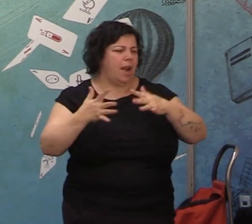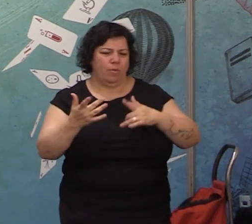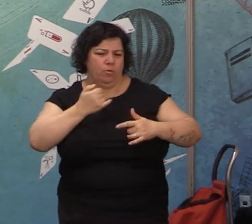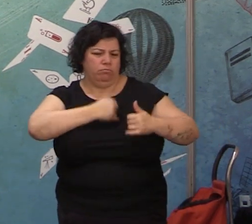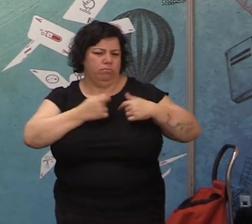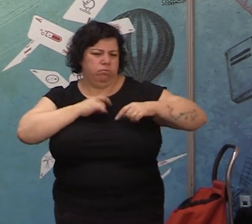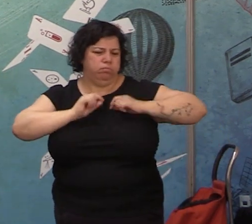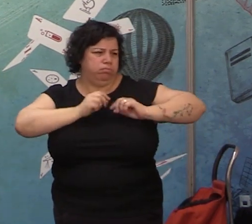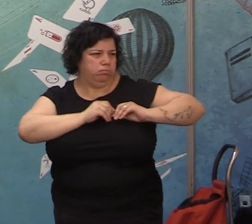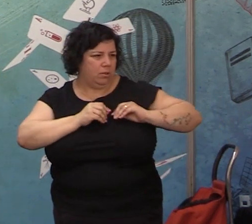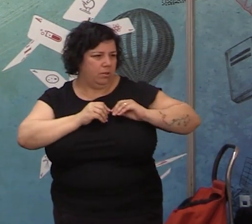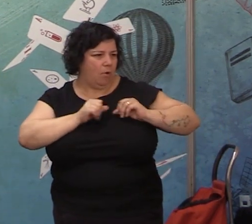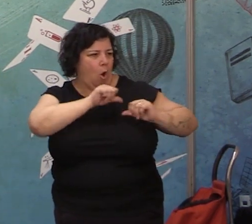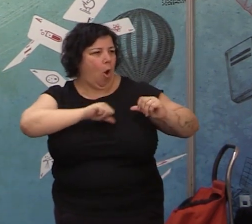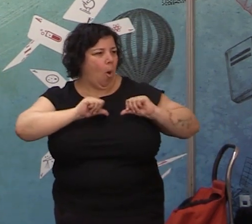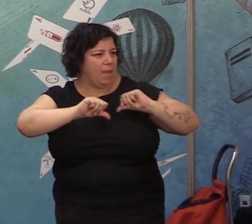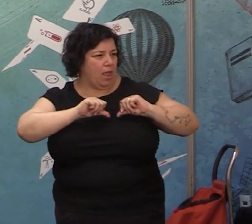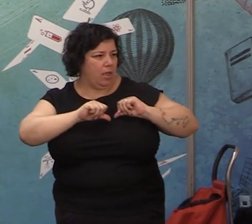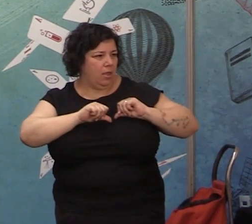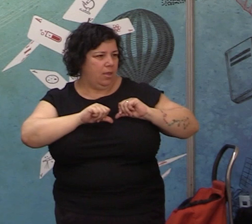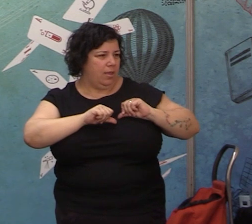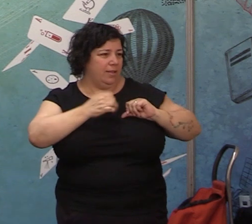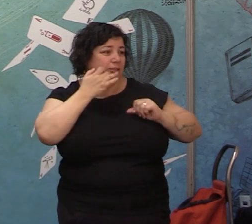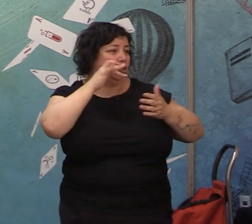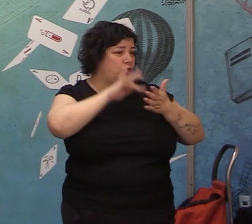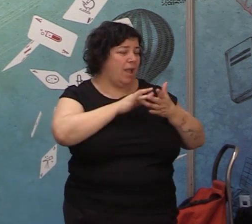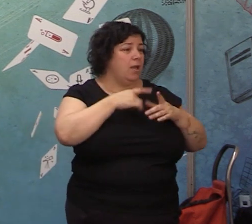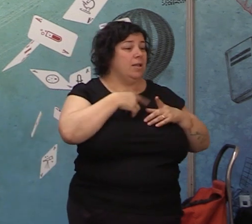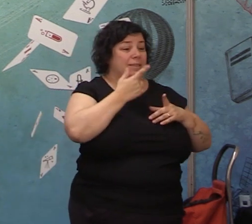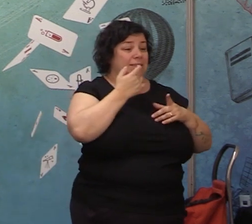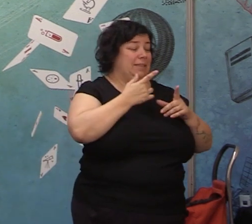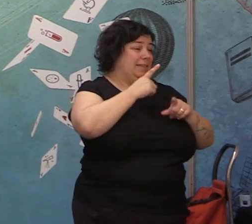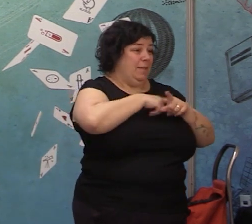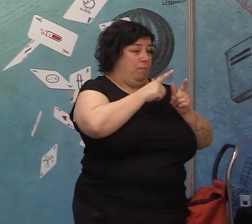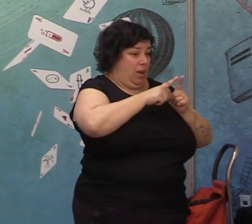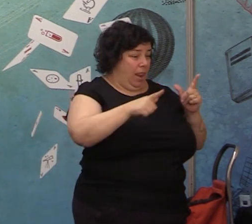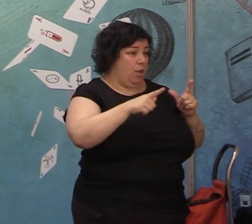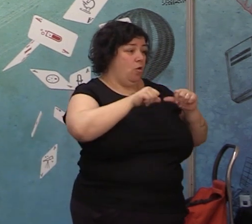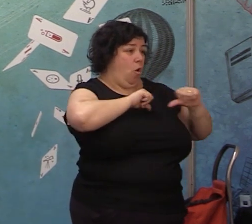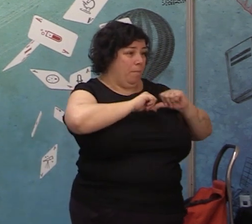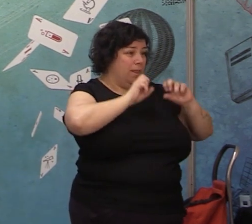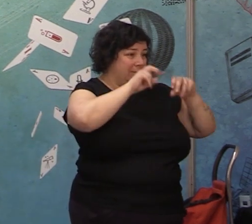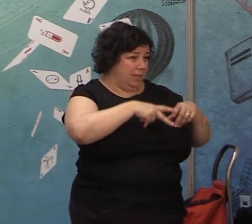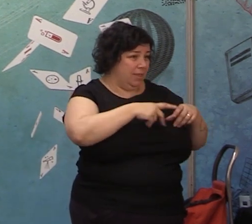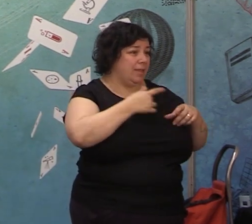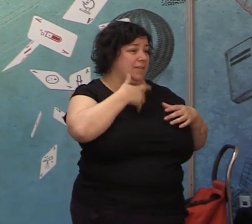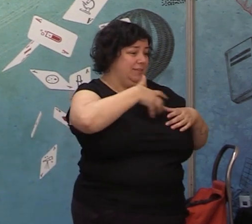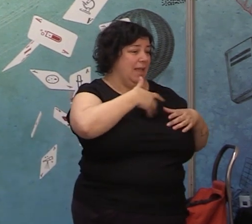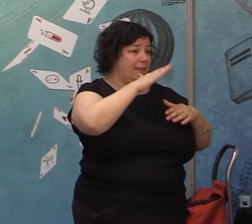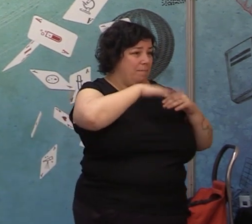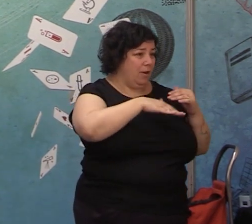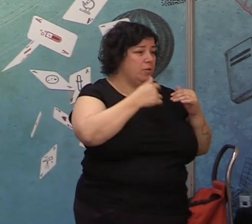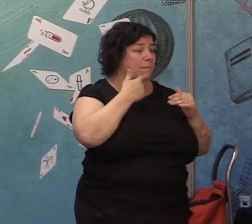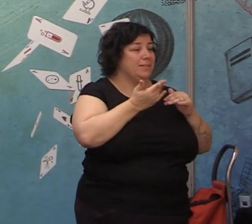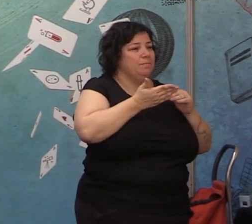sin riego. Cuanto más tiempo pase sin riego, más necrosis, más muere el músculo cardíaco, más